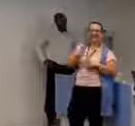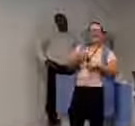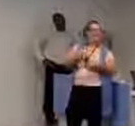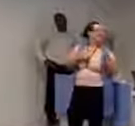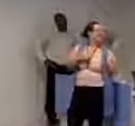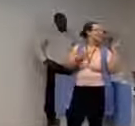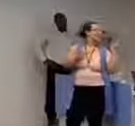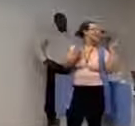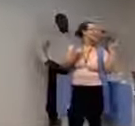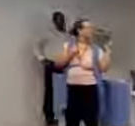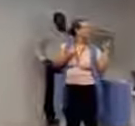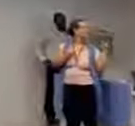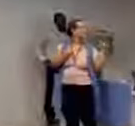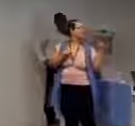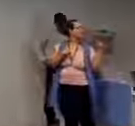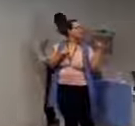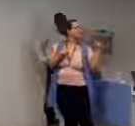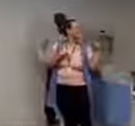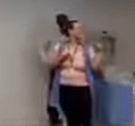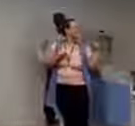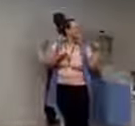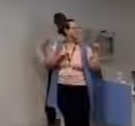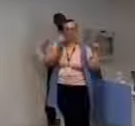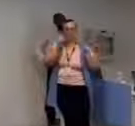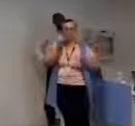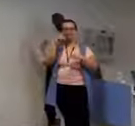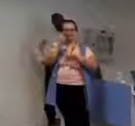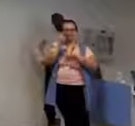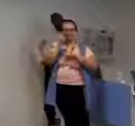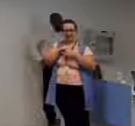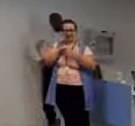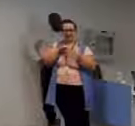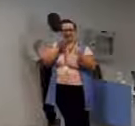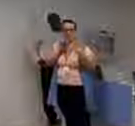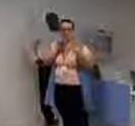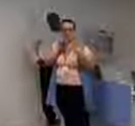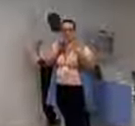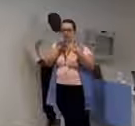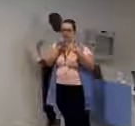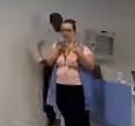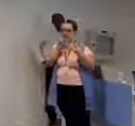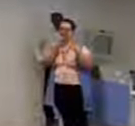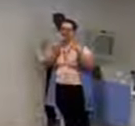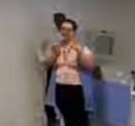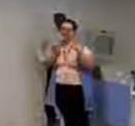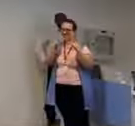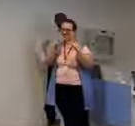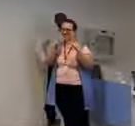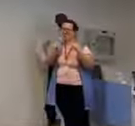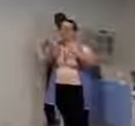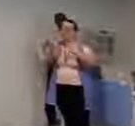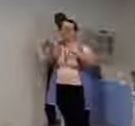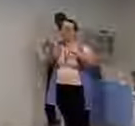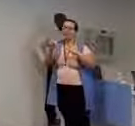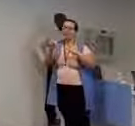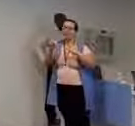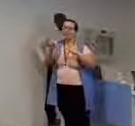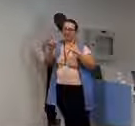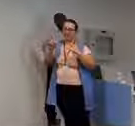colisões estáticas. Então, o item que está dentro de outro, em contato com o outro que não deveria, ele já me mostra as